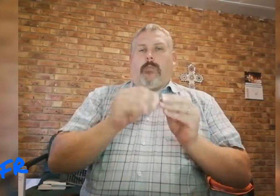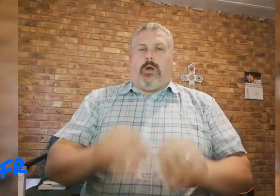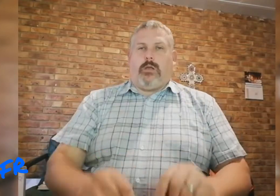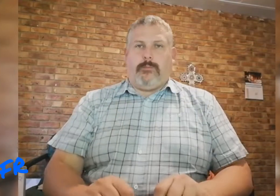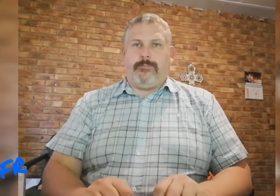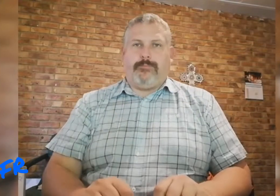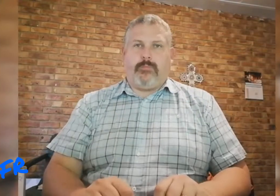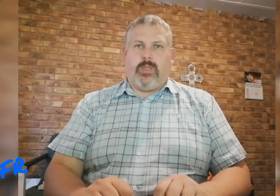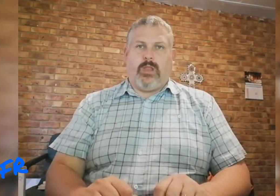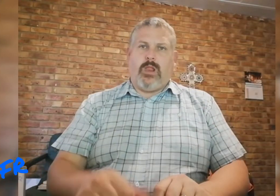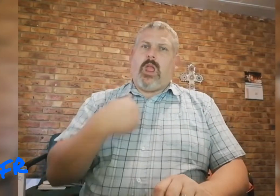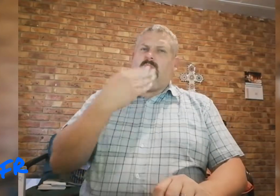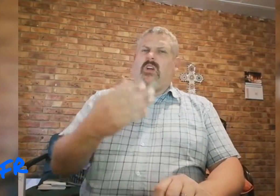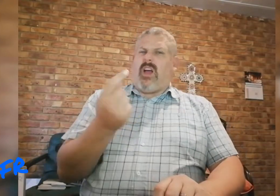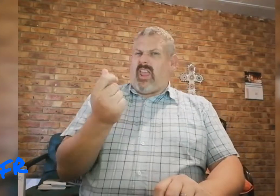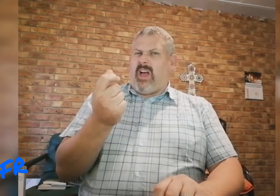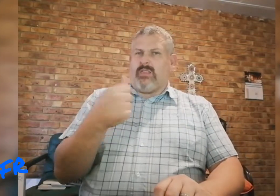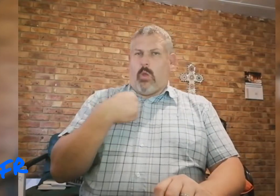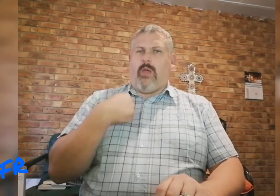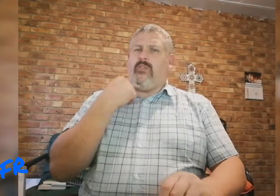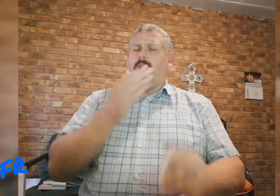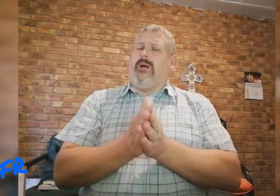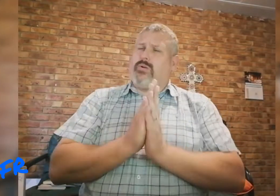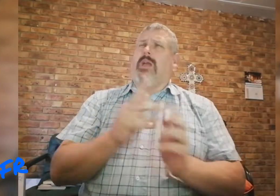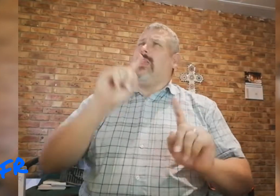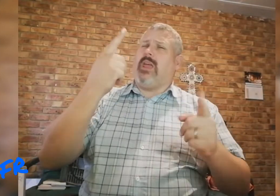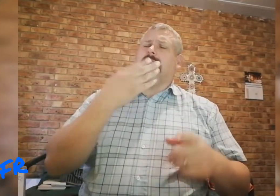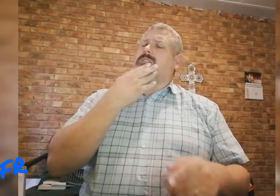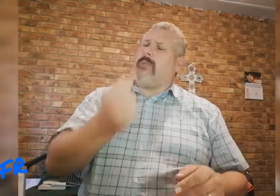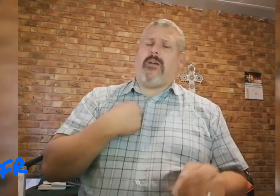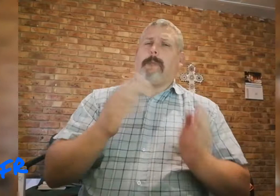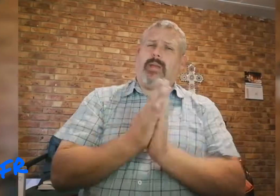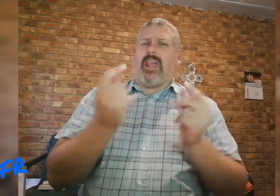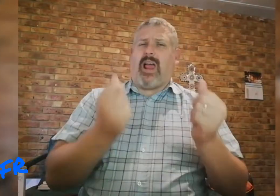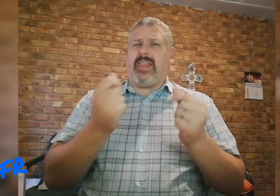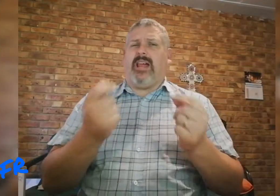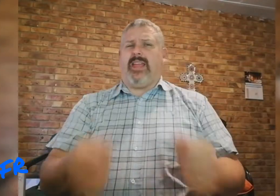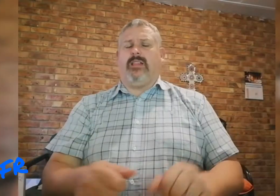maak, vraag geld, nou ek vraag, ja, soblief, bid geld, geld, geld.